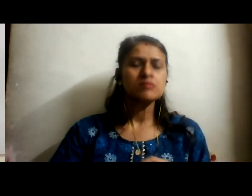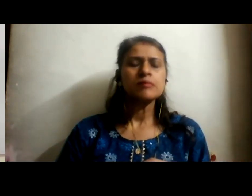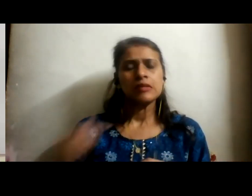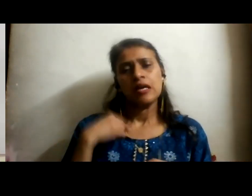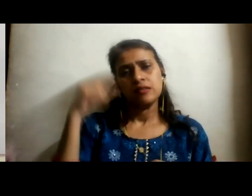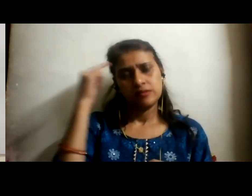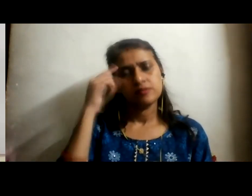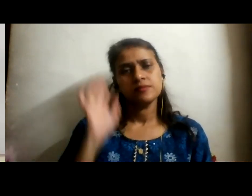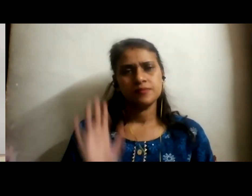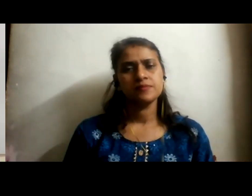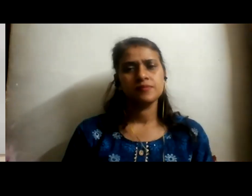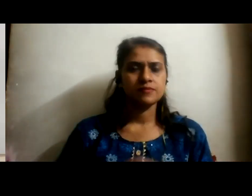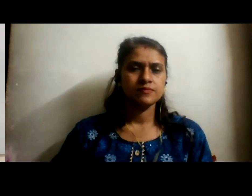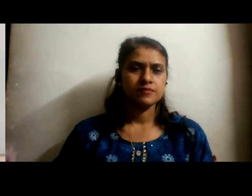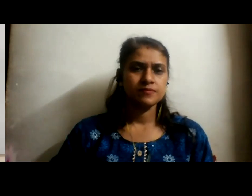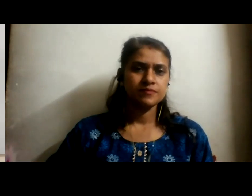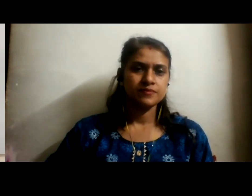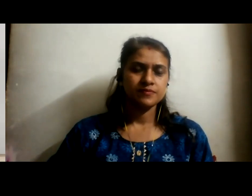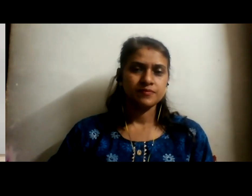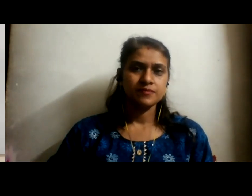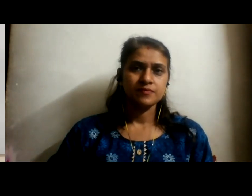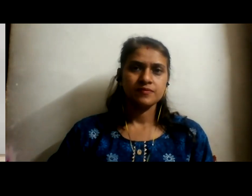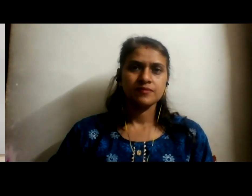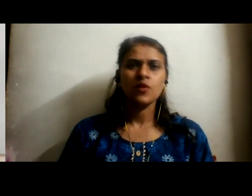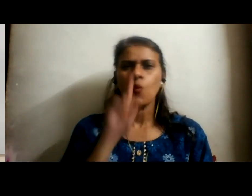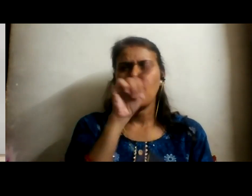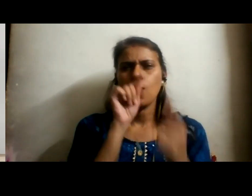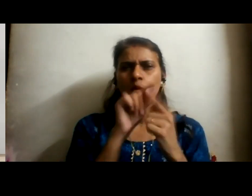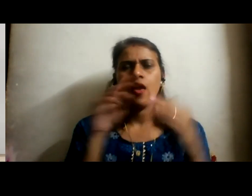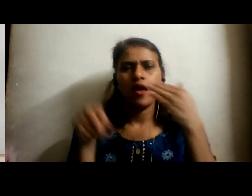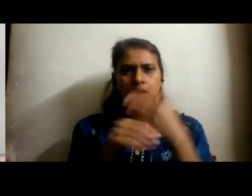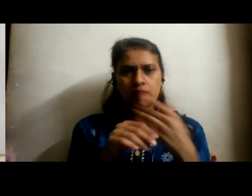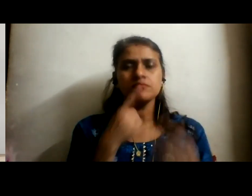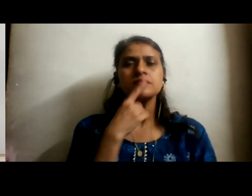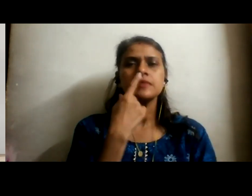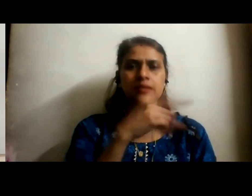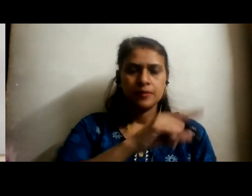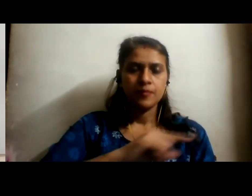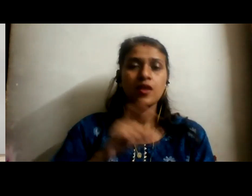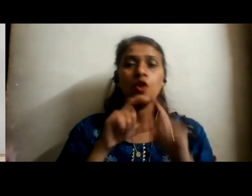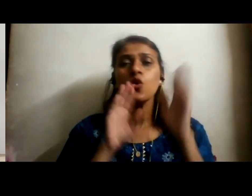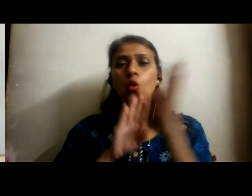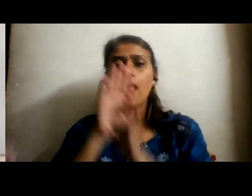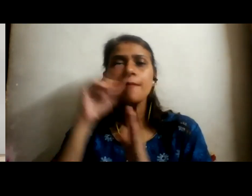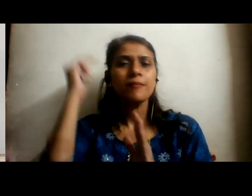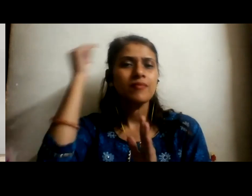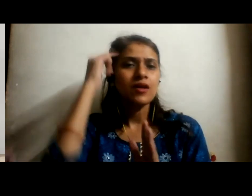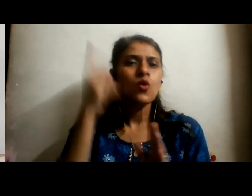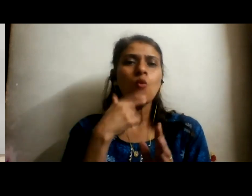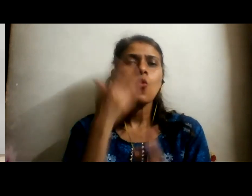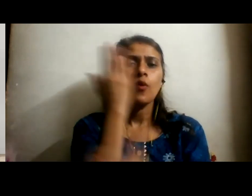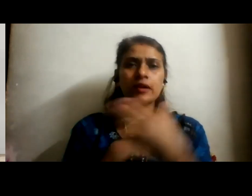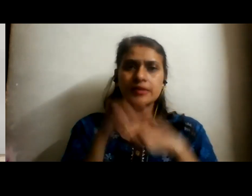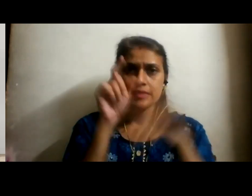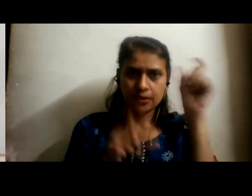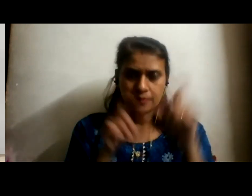वुड टर्म इट। एक पॉइंट और जोड़ना चाहूंगा, जैसे आपने सही कहा कि डेवलपमेंटल डिसेबिलिटीज खास करके जो मुझे चैलेंज आते हैं